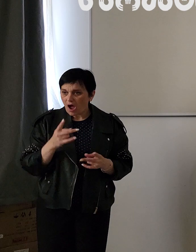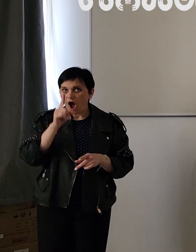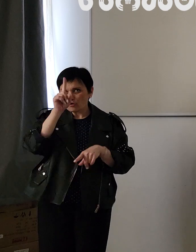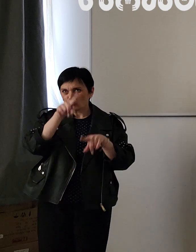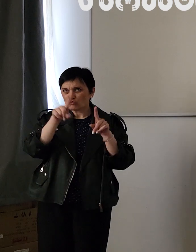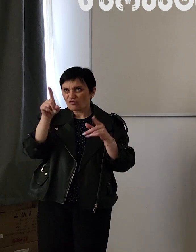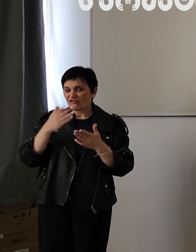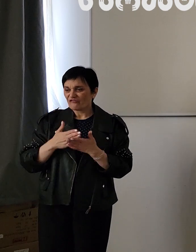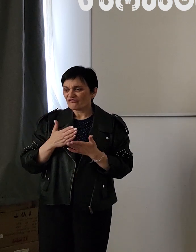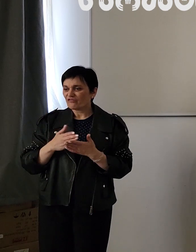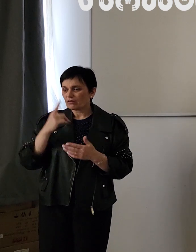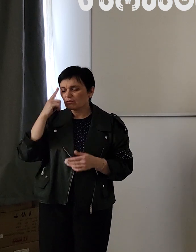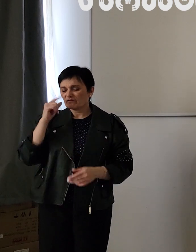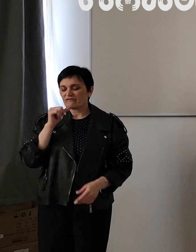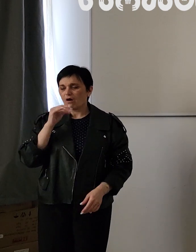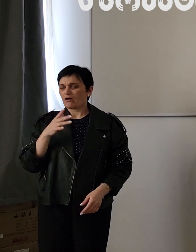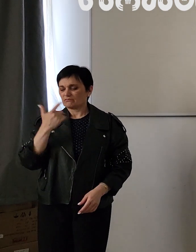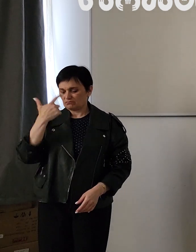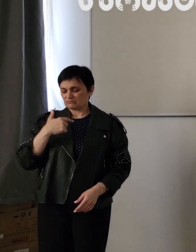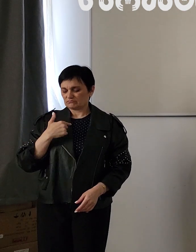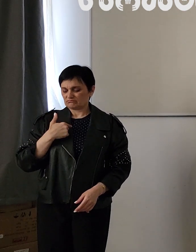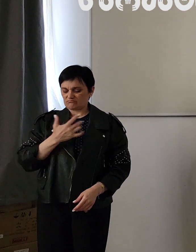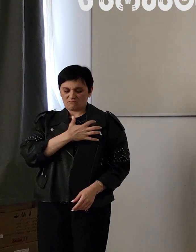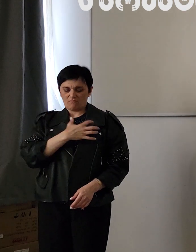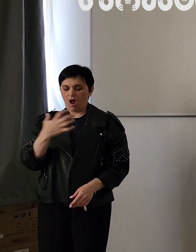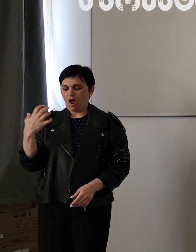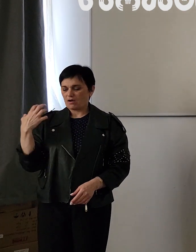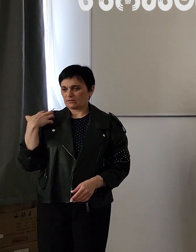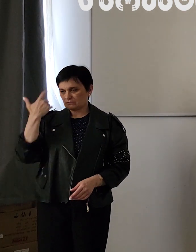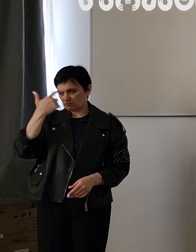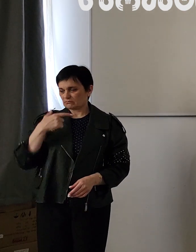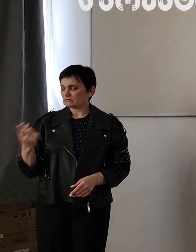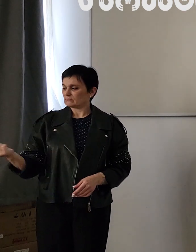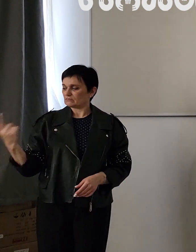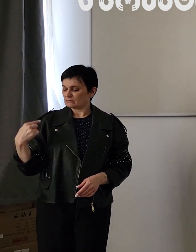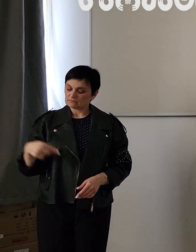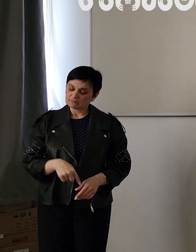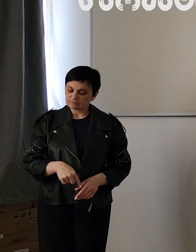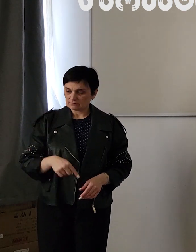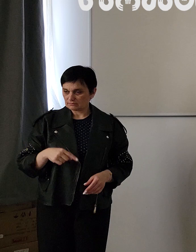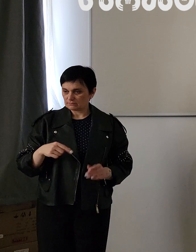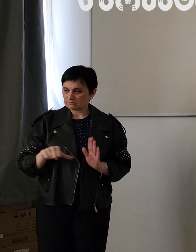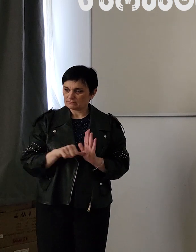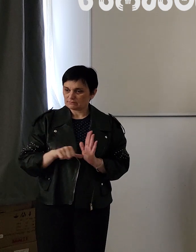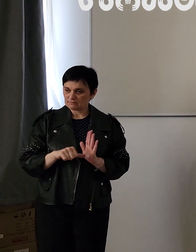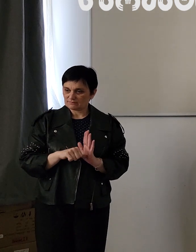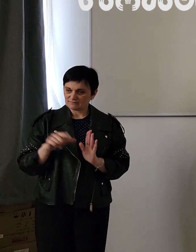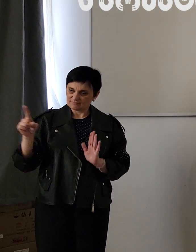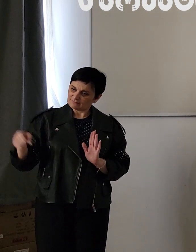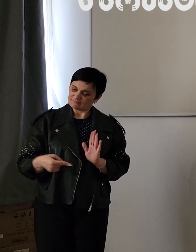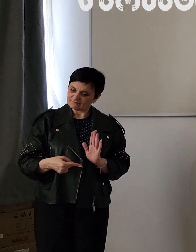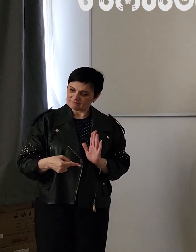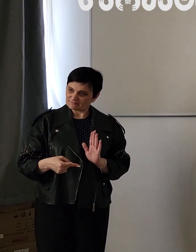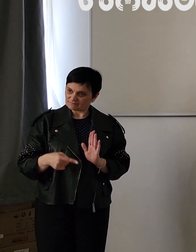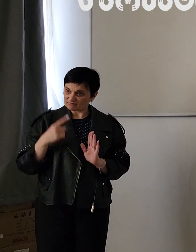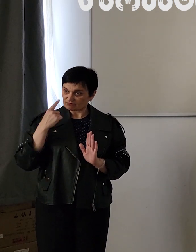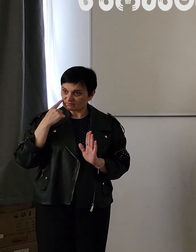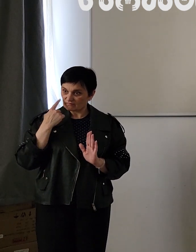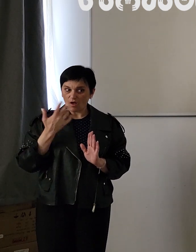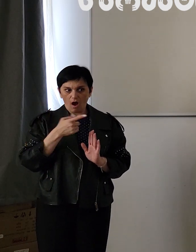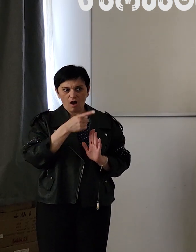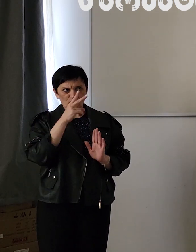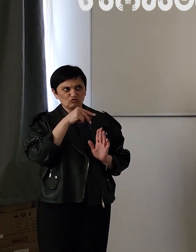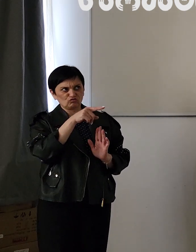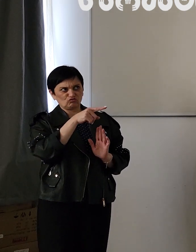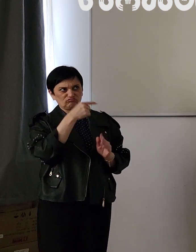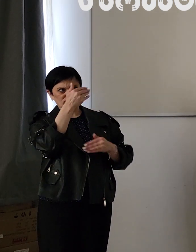შეიძლება როგორც ბატონი დგას და ხარობს იმით, რომ სხვები ემსახურებია და ზოგი ფიქრობს, რომ აი წარმატებული